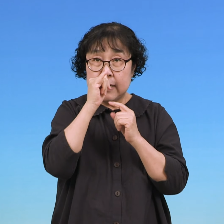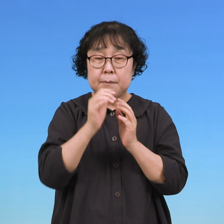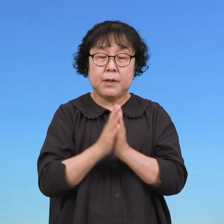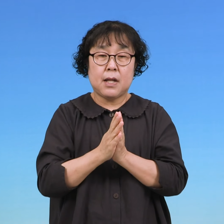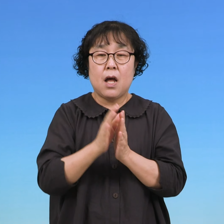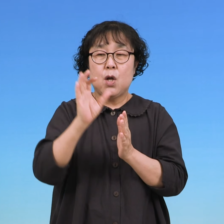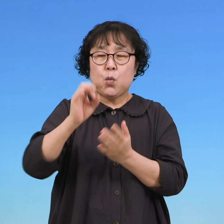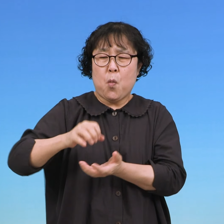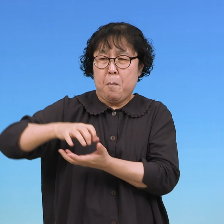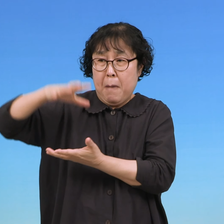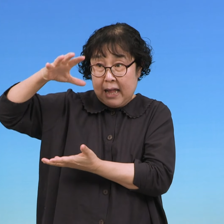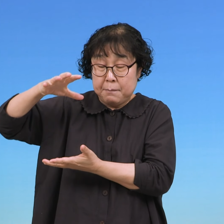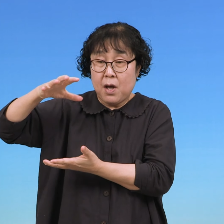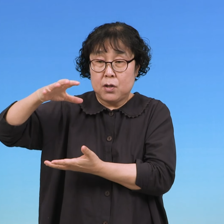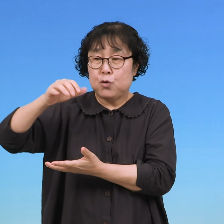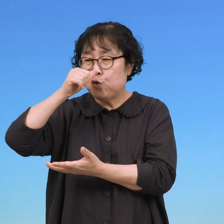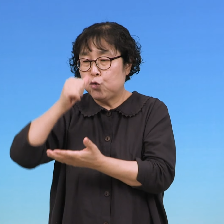무전 유죄.